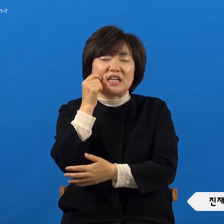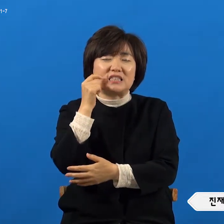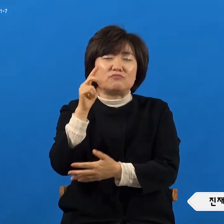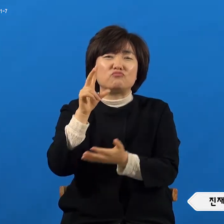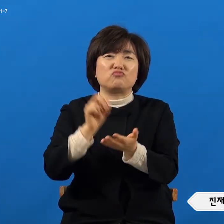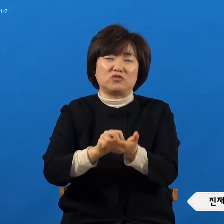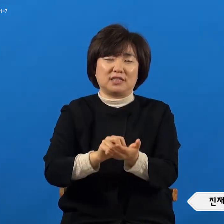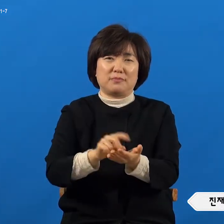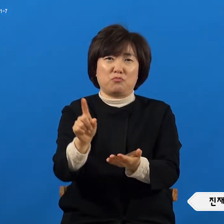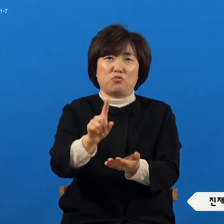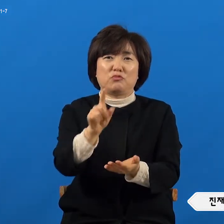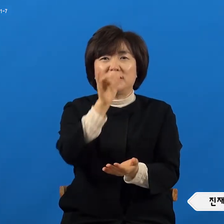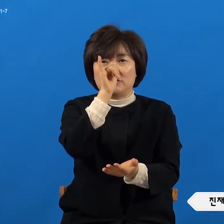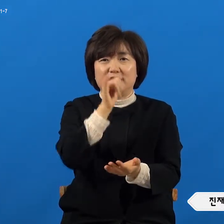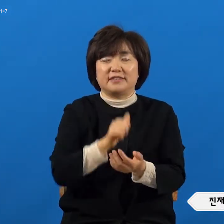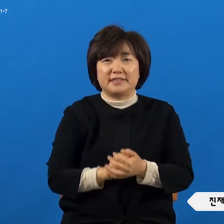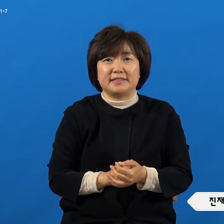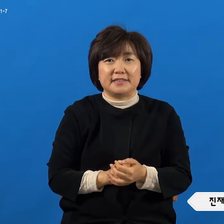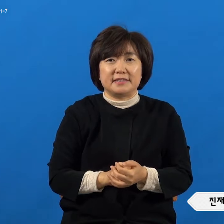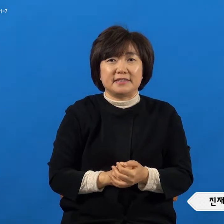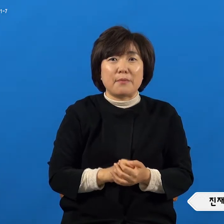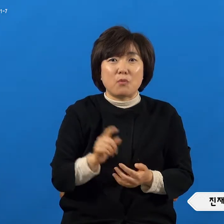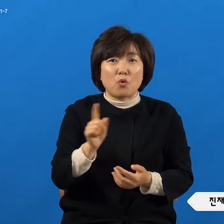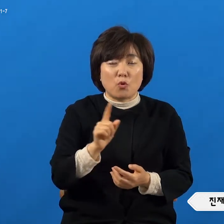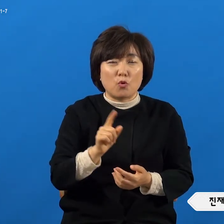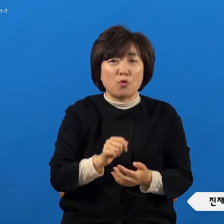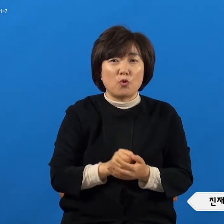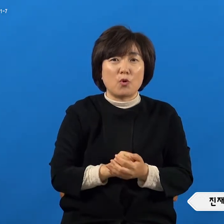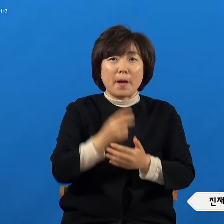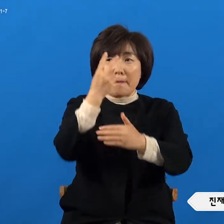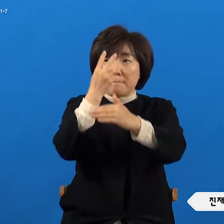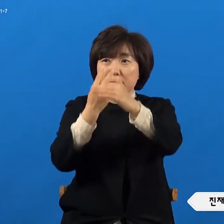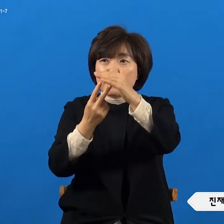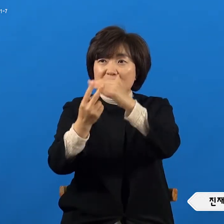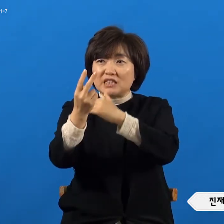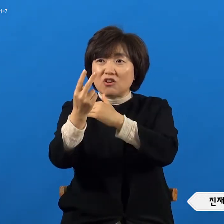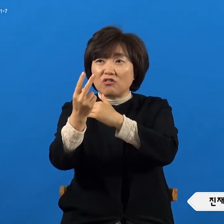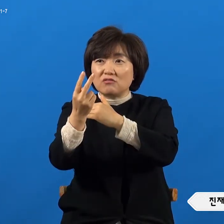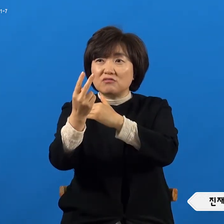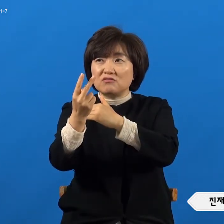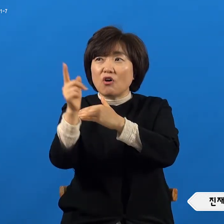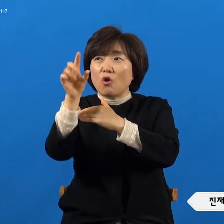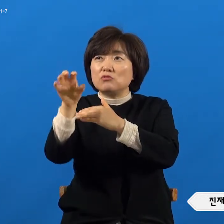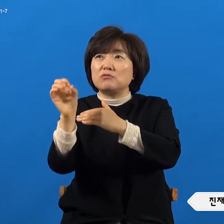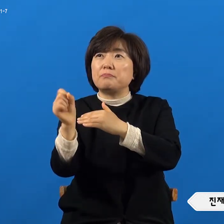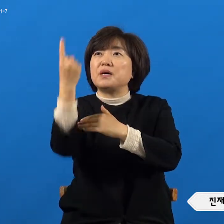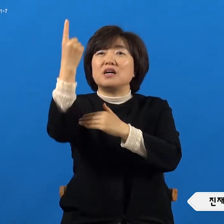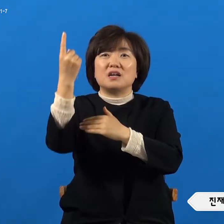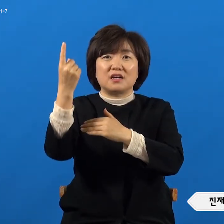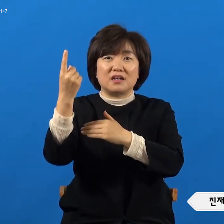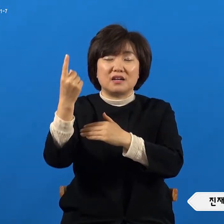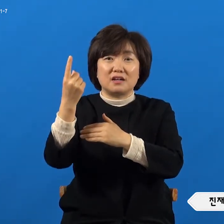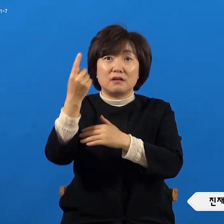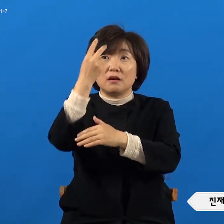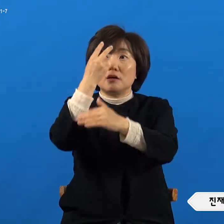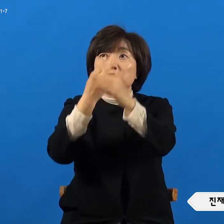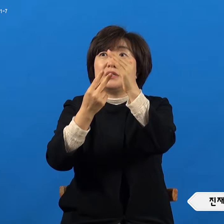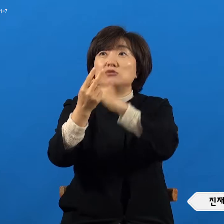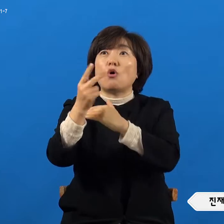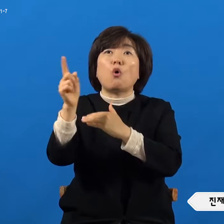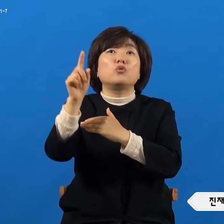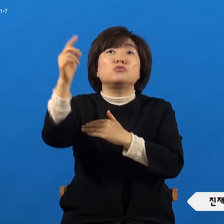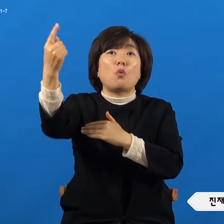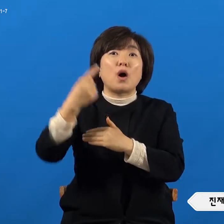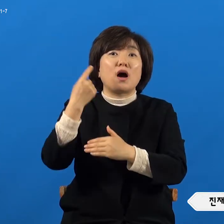문제가 비전에는 있습니다. 그것은 바로 비전의 출처에 관한 것입니다. 비전이 어디서